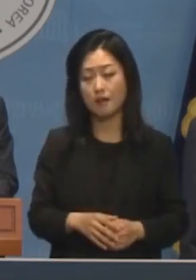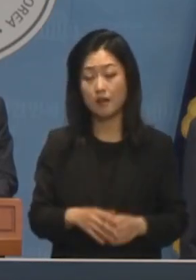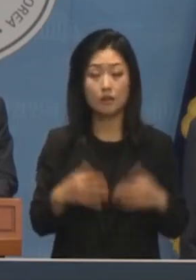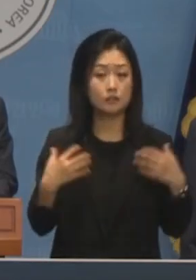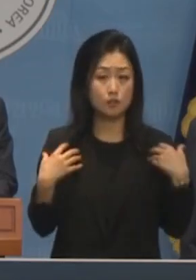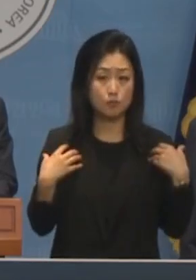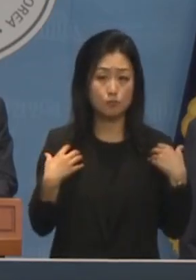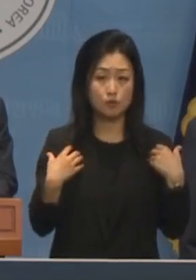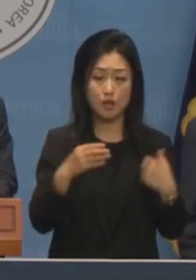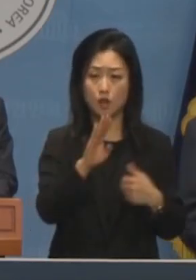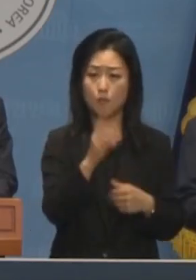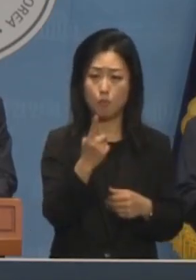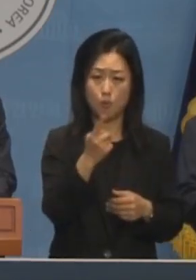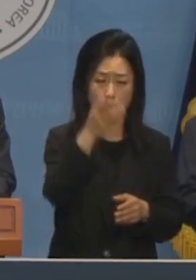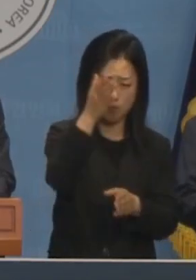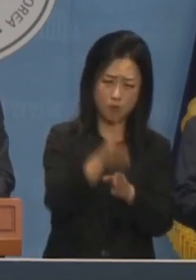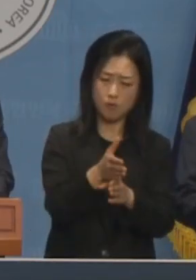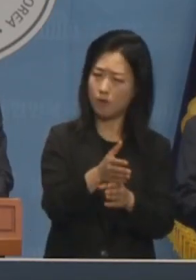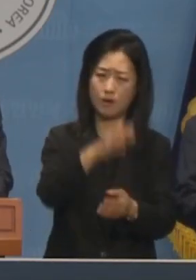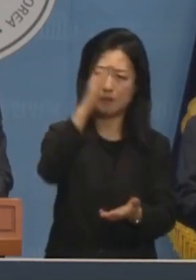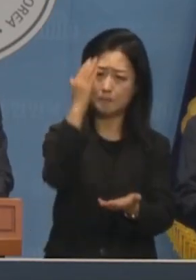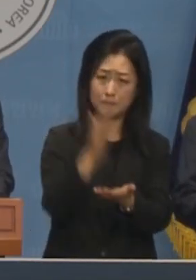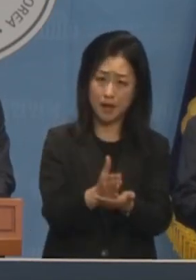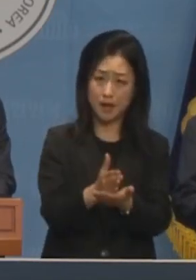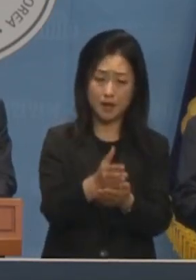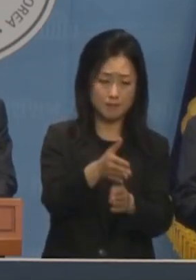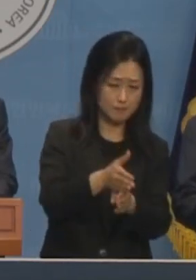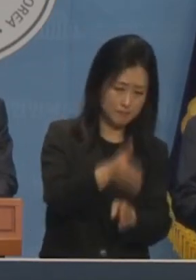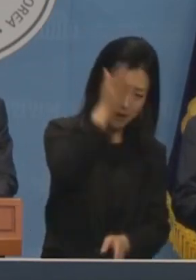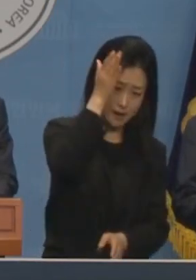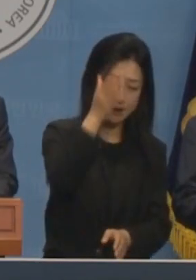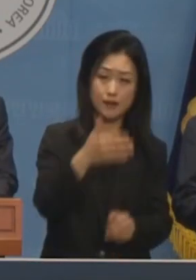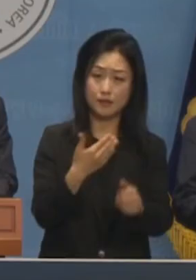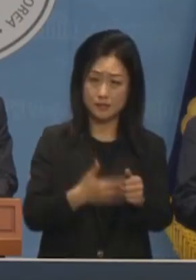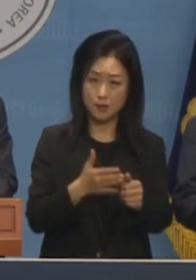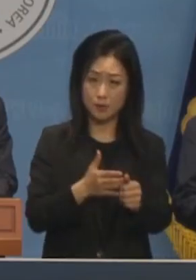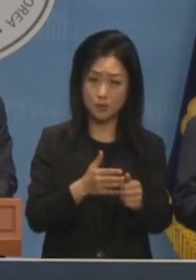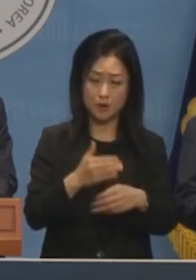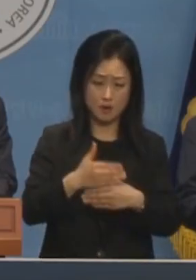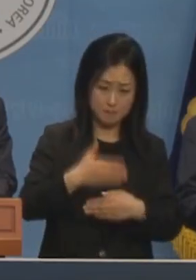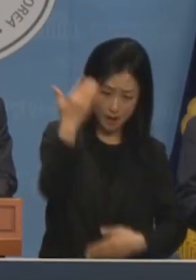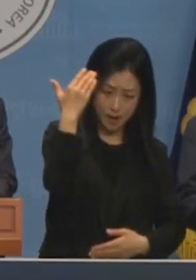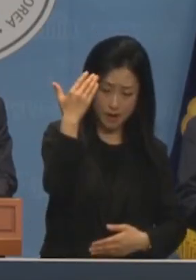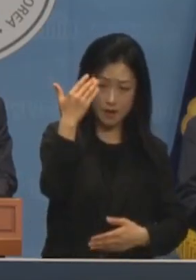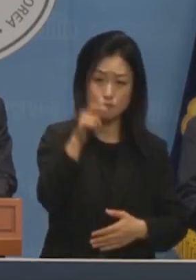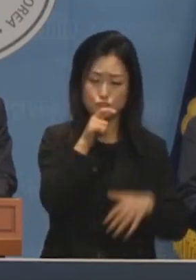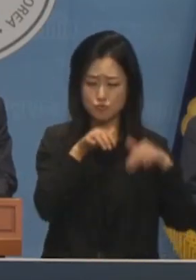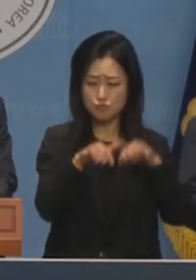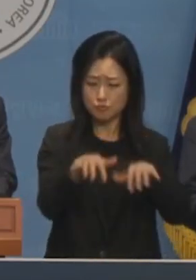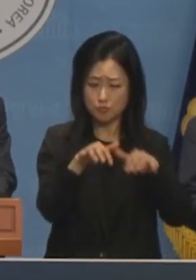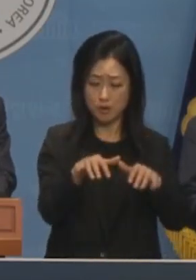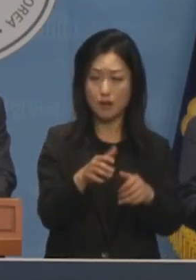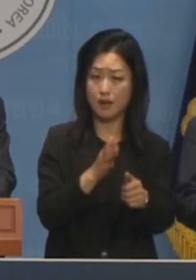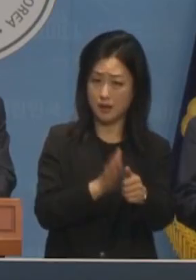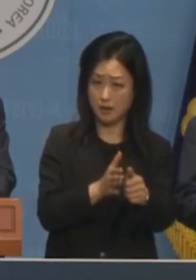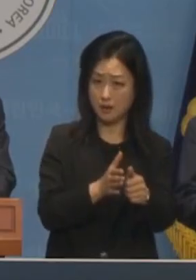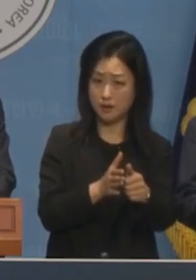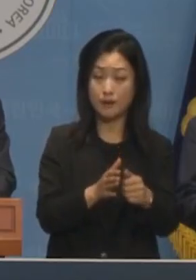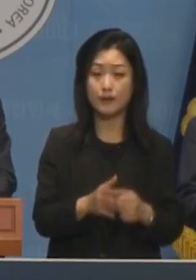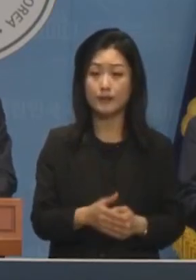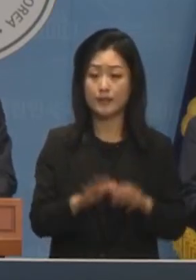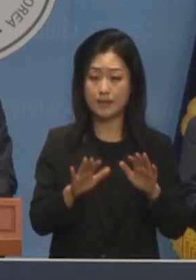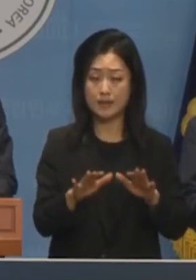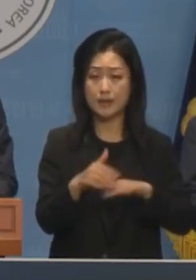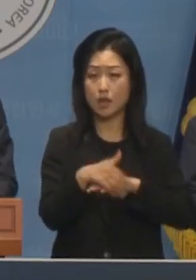정부는 보의 재가동 계획을 즉각 중단하고 숨은 개방을 비롯한 녹조 저감을 위한 실질적인